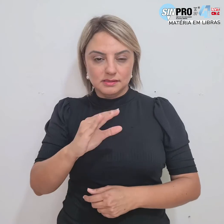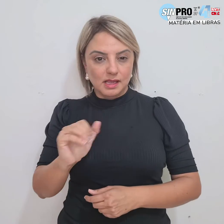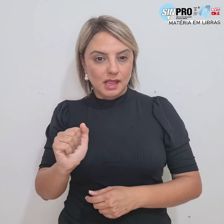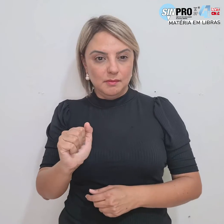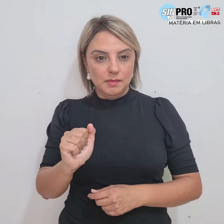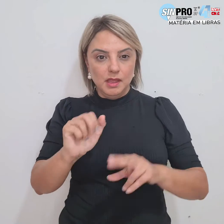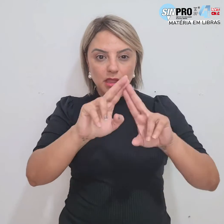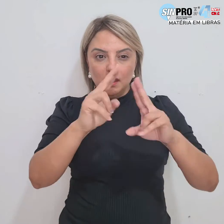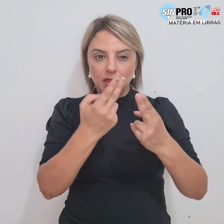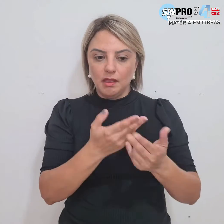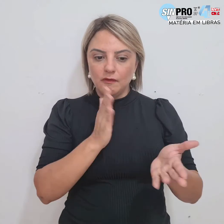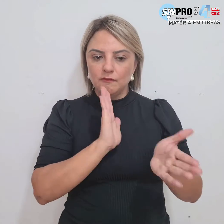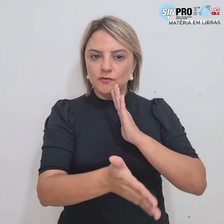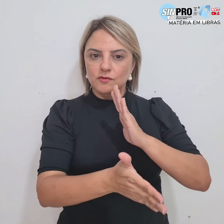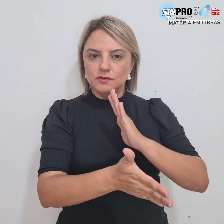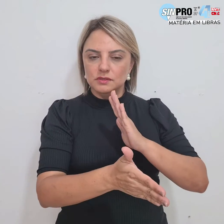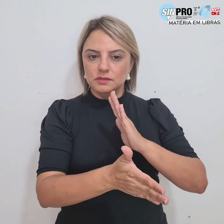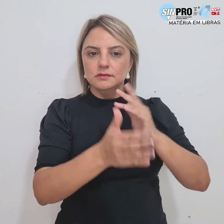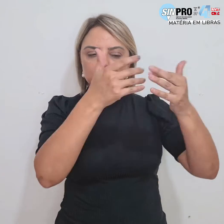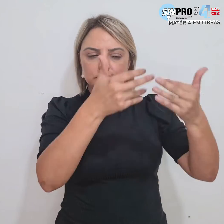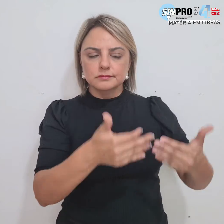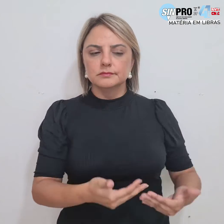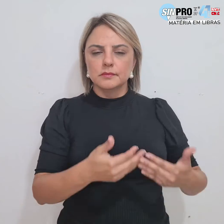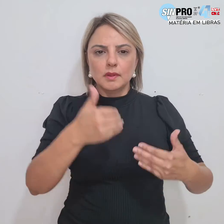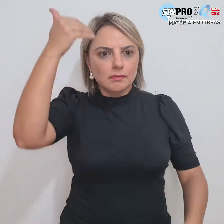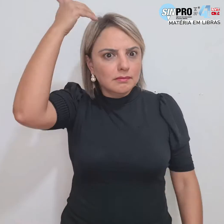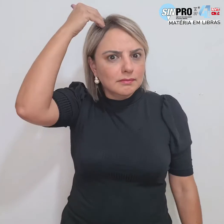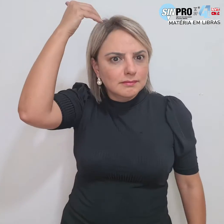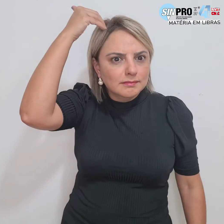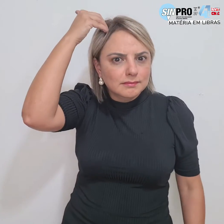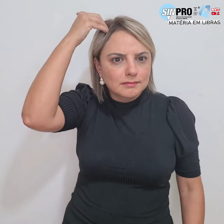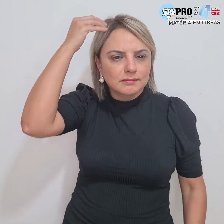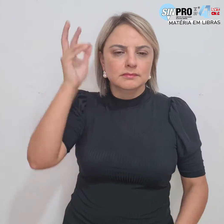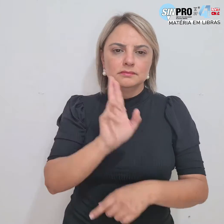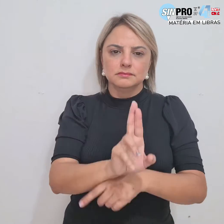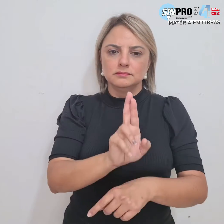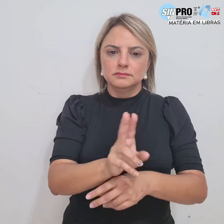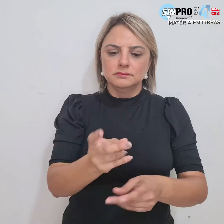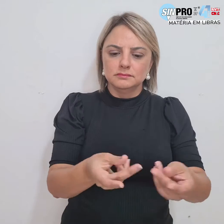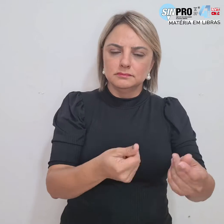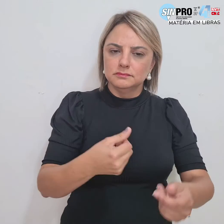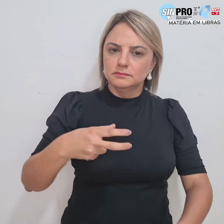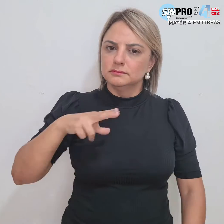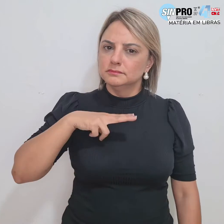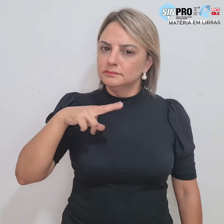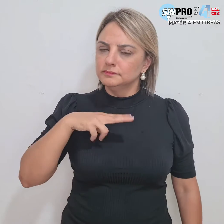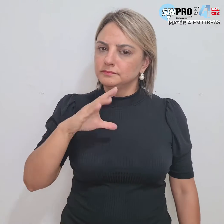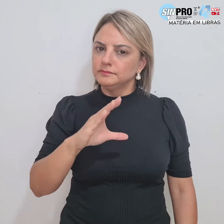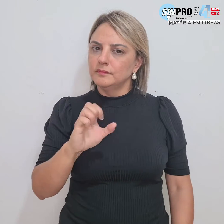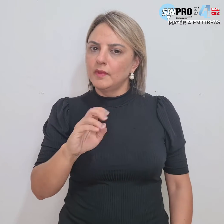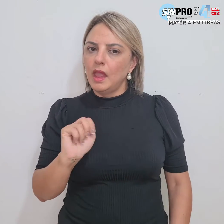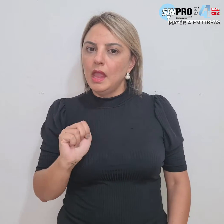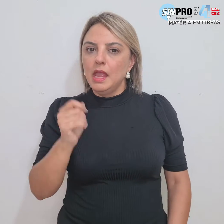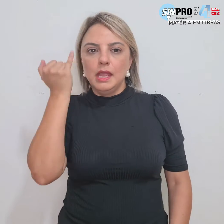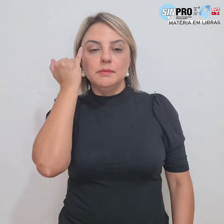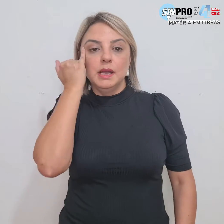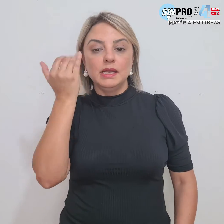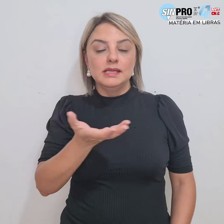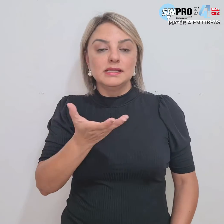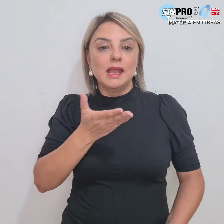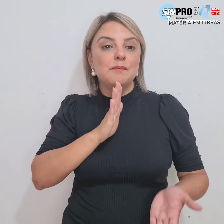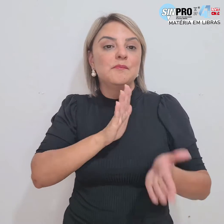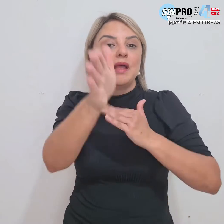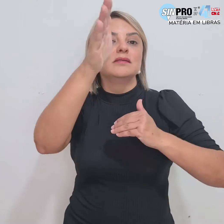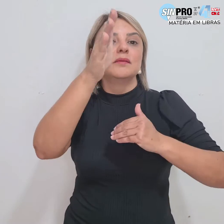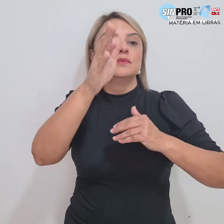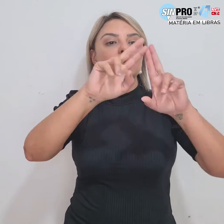CLDF. Para fugir do debate de ter de explicar o absurdo que representa a privatização da SEB, ibanês tenta